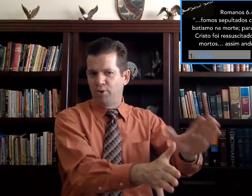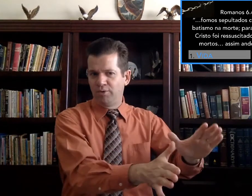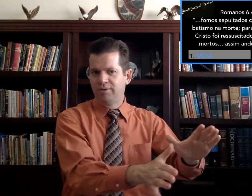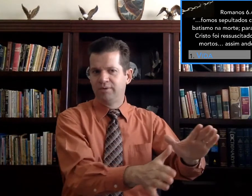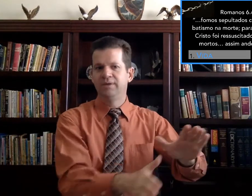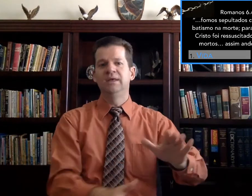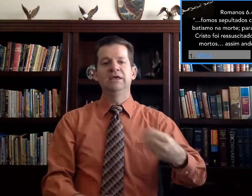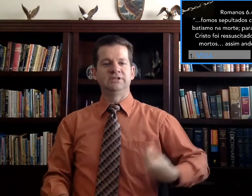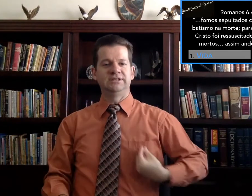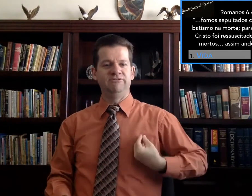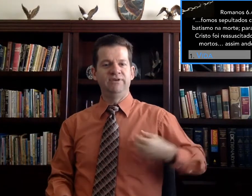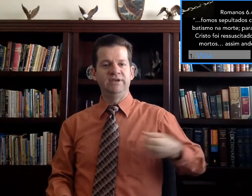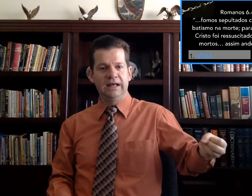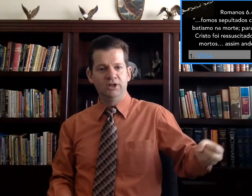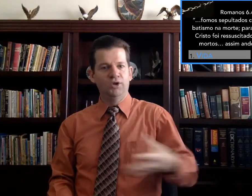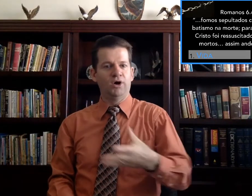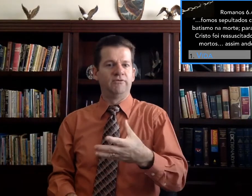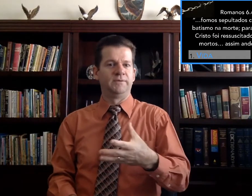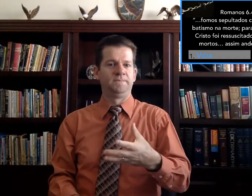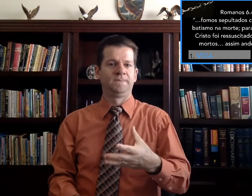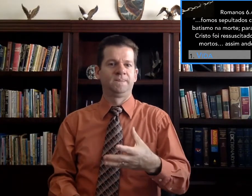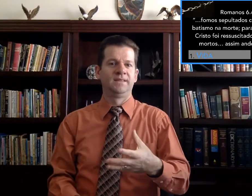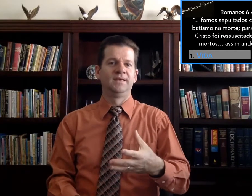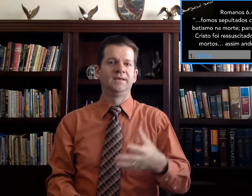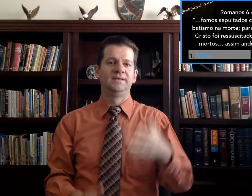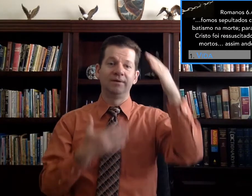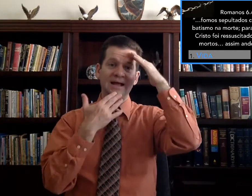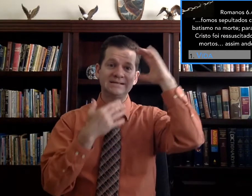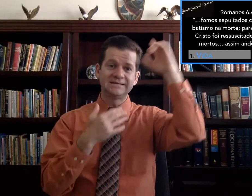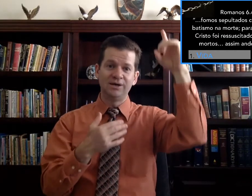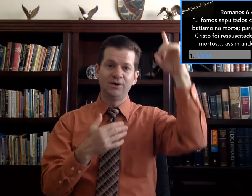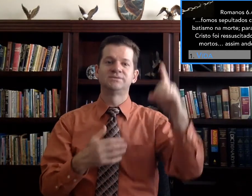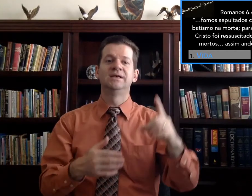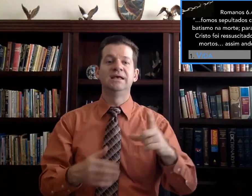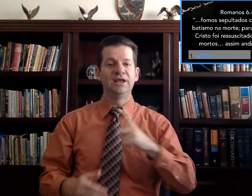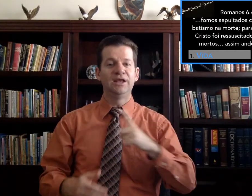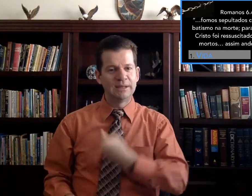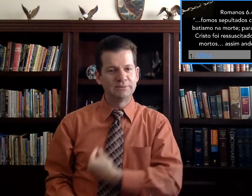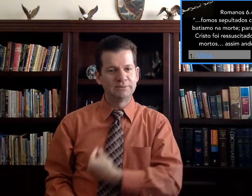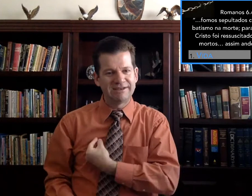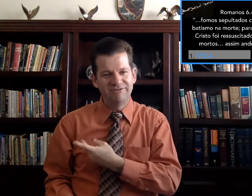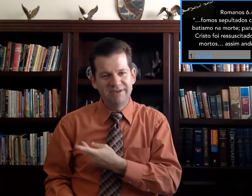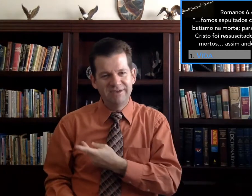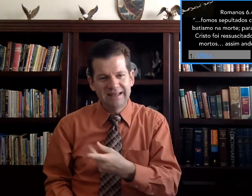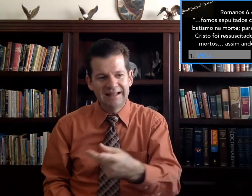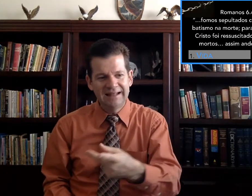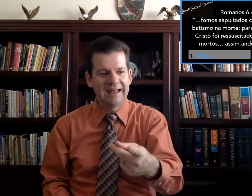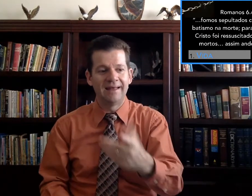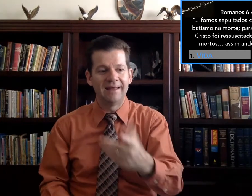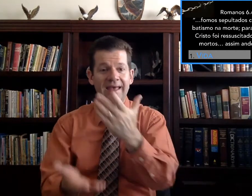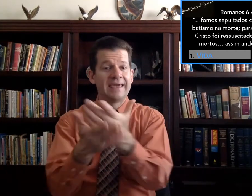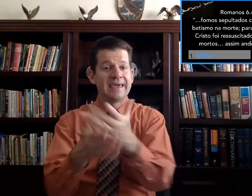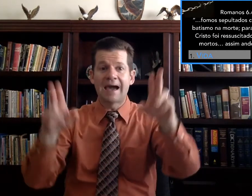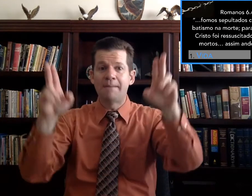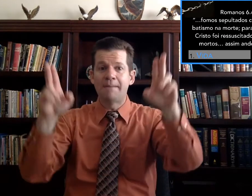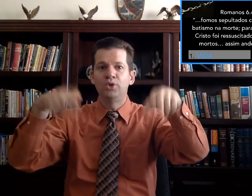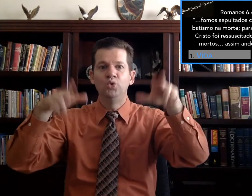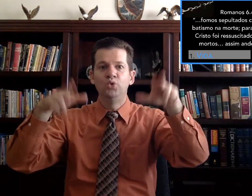acabou, você tem vida nova. Então, graças a Deus que nós temos essa vida eterna, que acaba